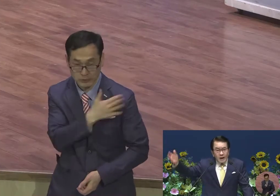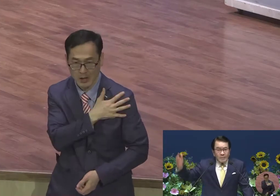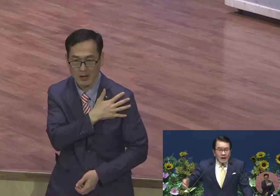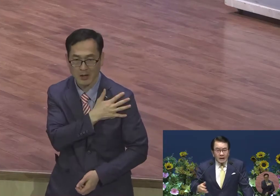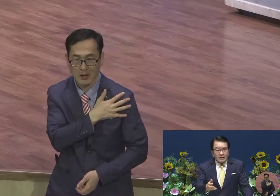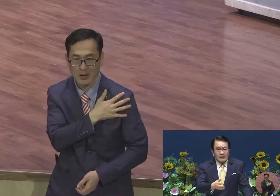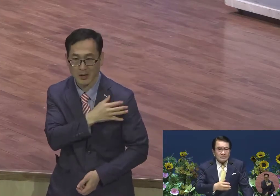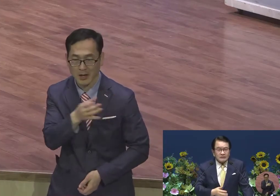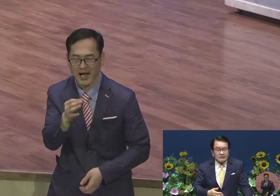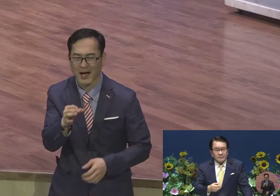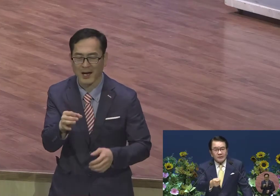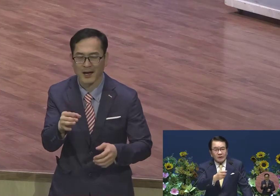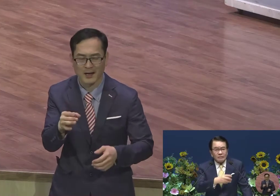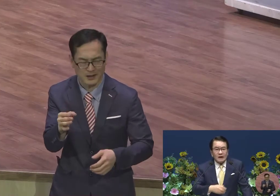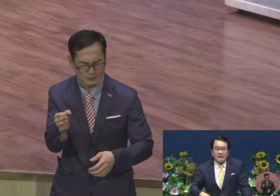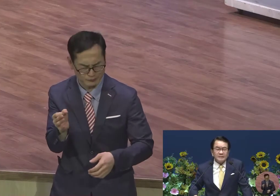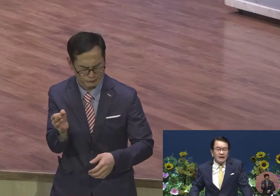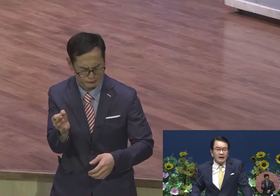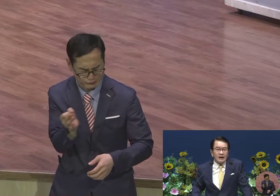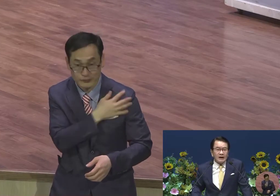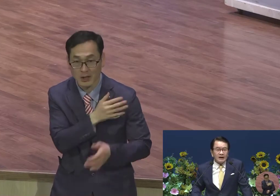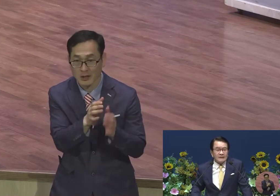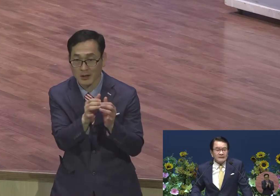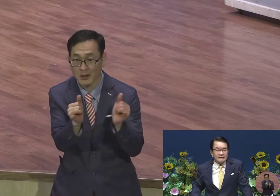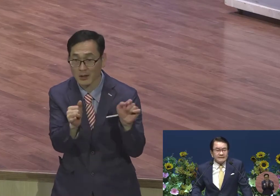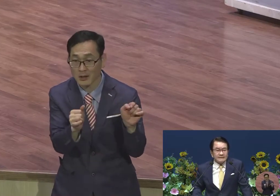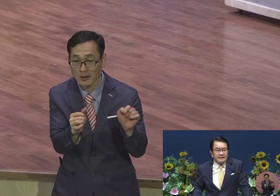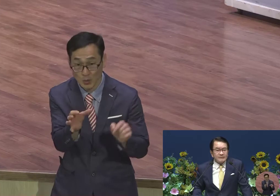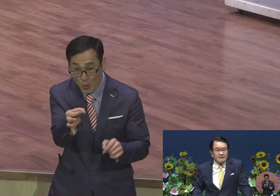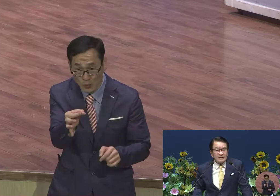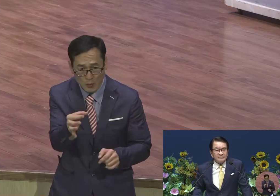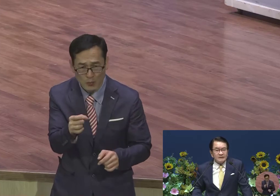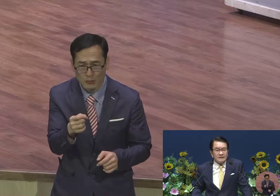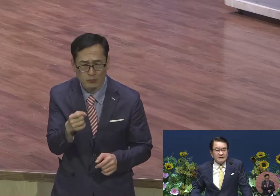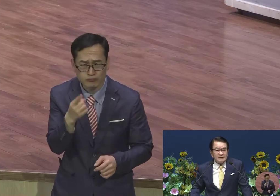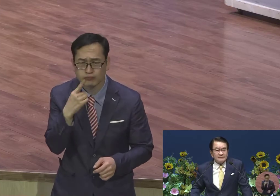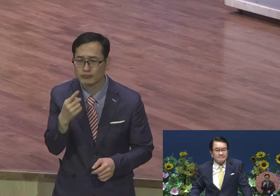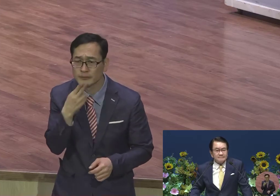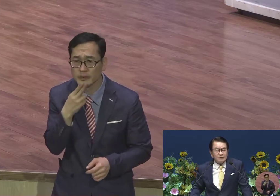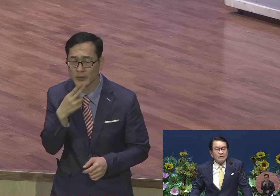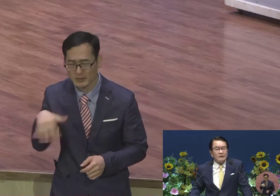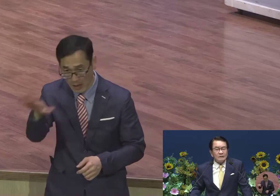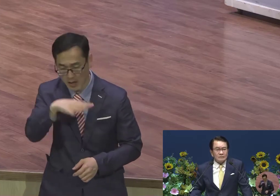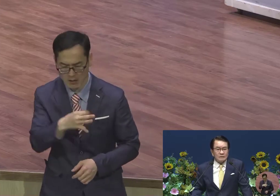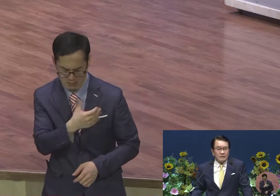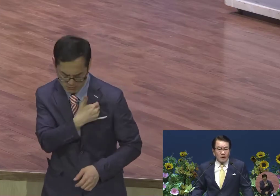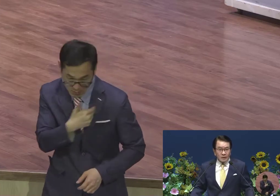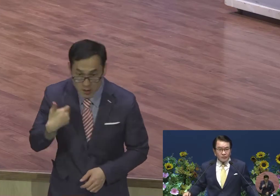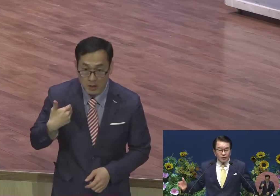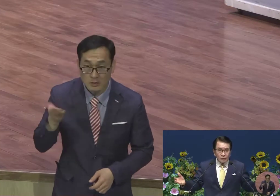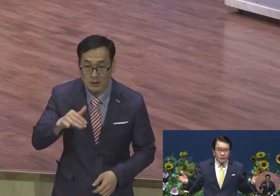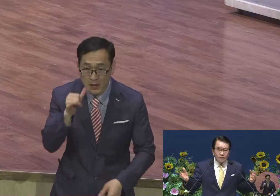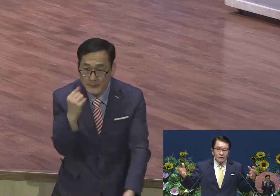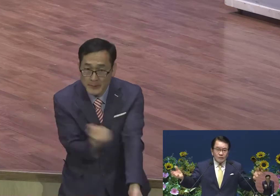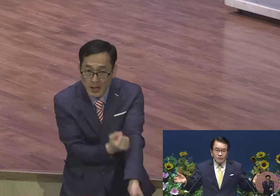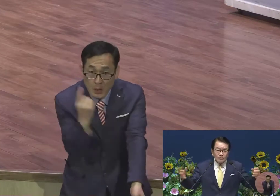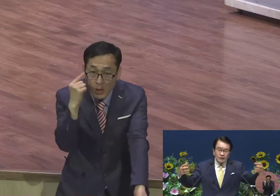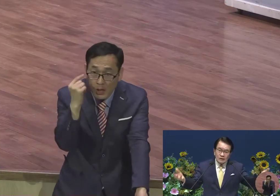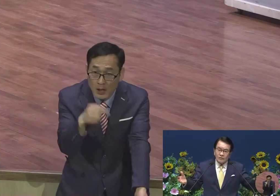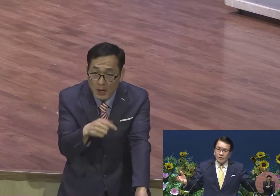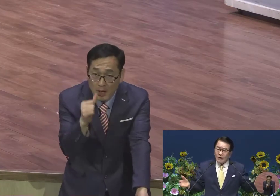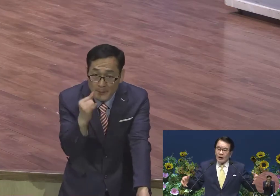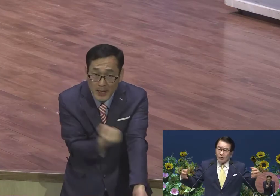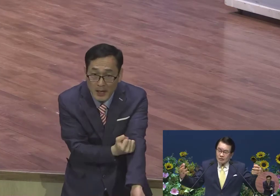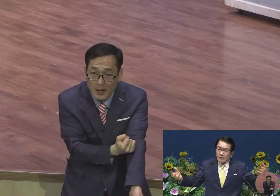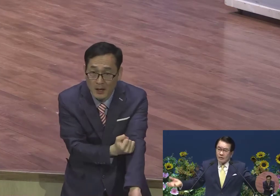왜 마약을 해서 잡혀가고 날립니까 제불 삼체들이 왜 그래요 아니 돈 있고 잘